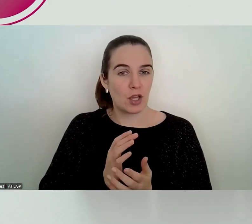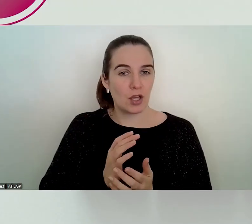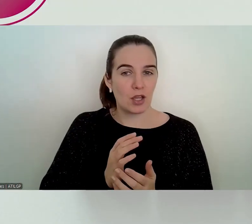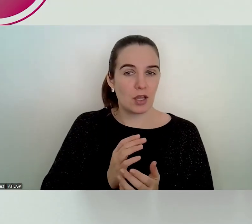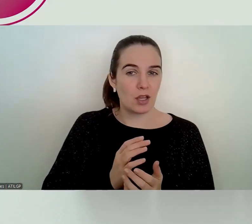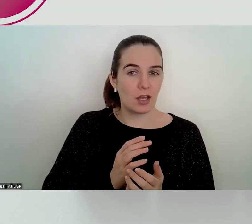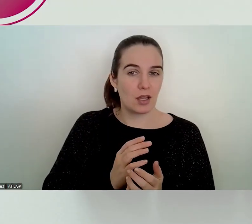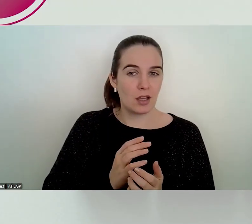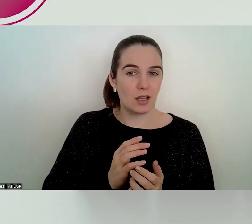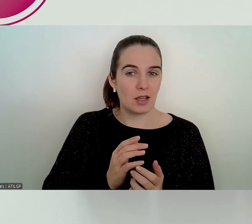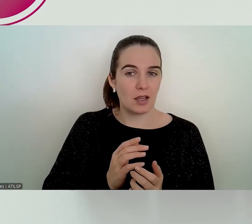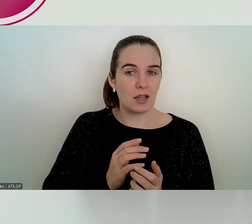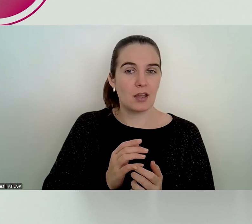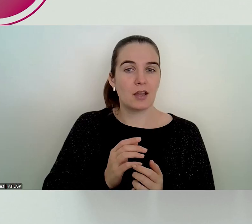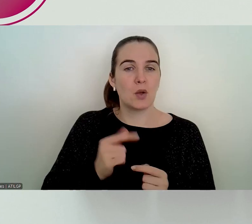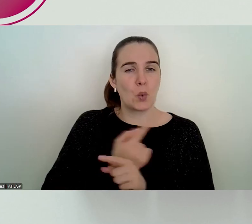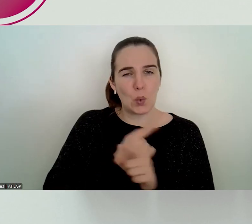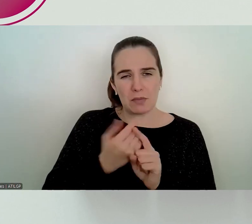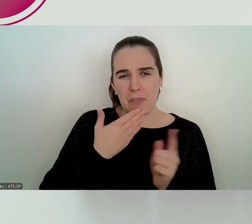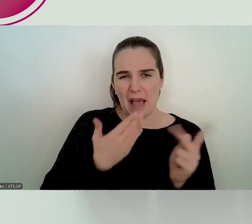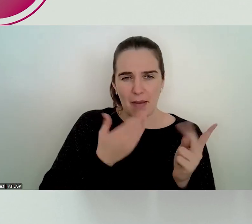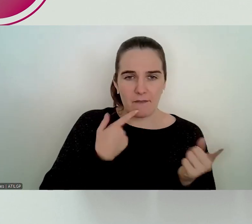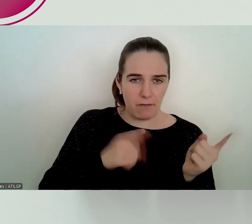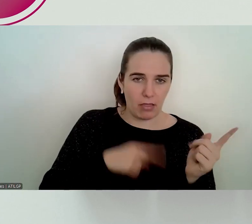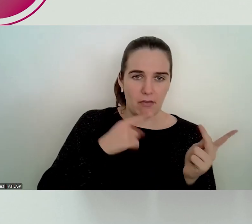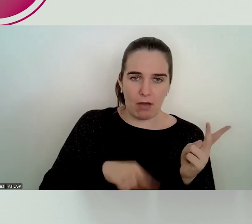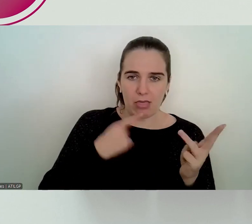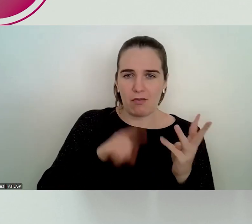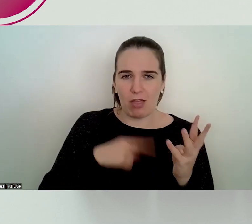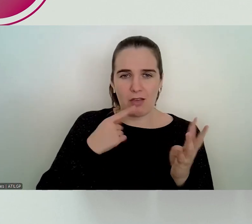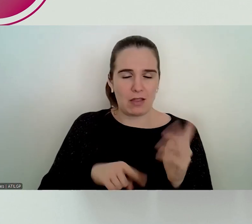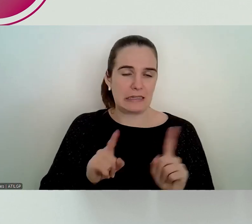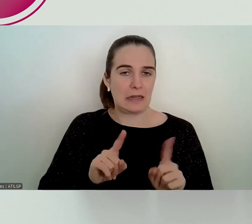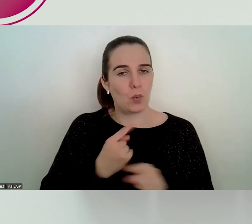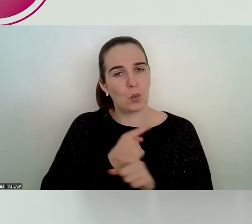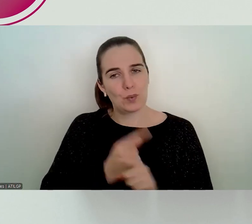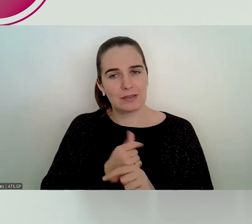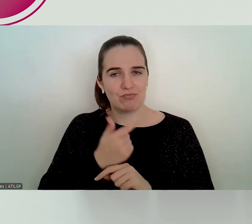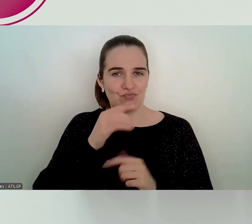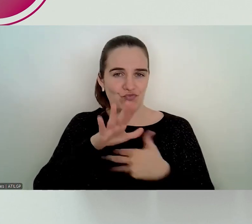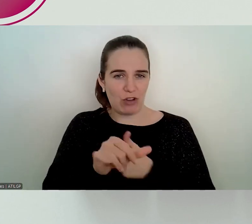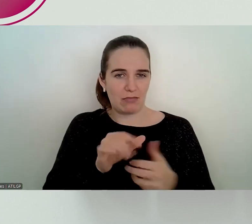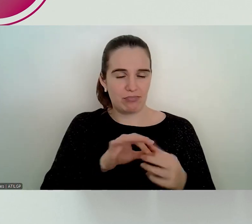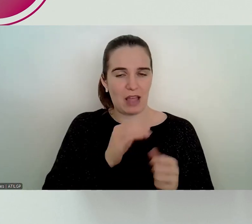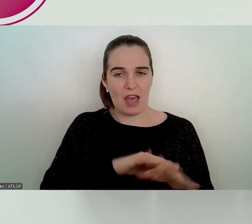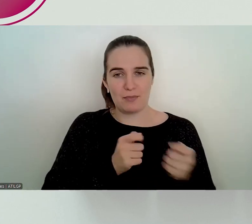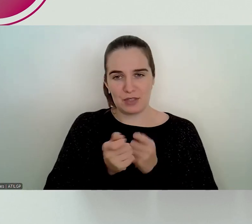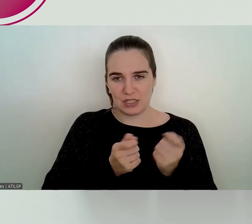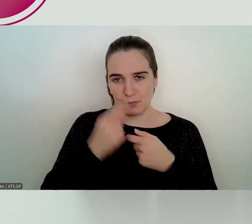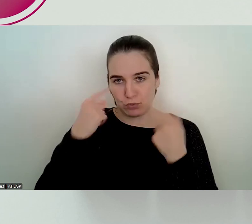como burocracia, isto é, tudo aquilo que é disfuncional, do ponto de vista da administração